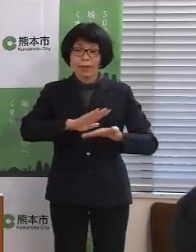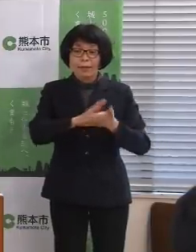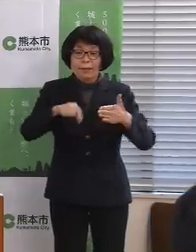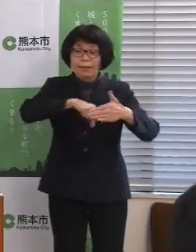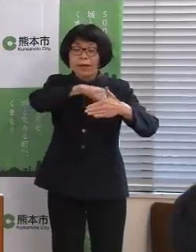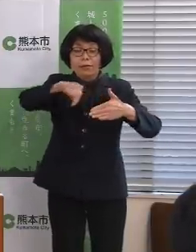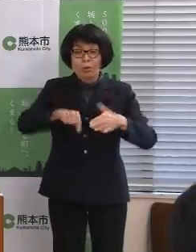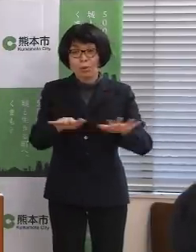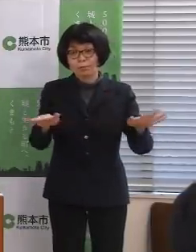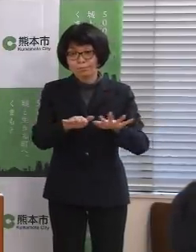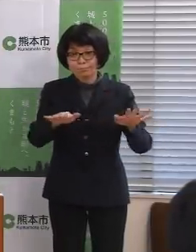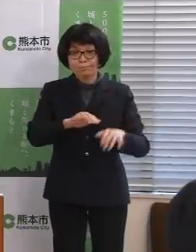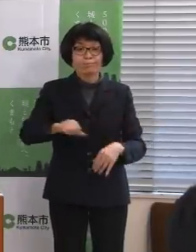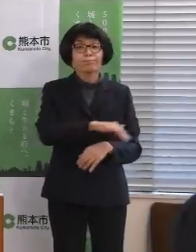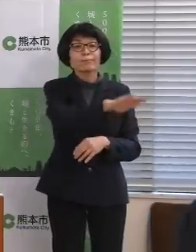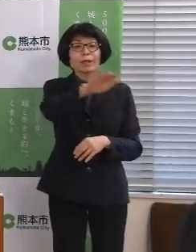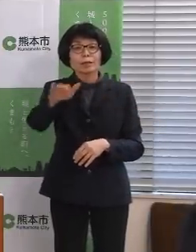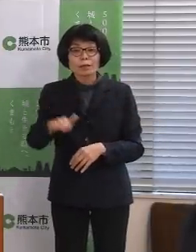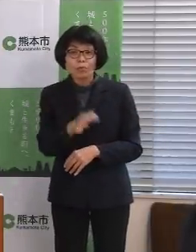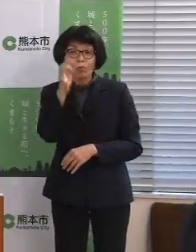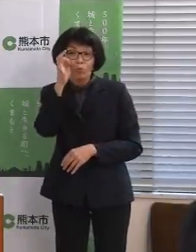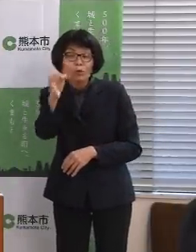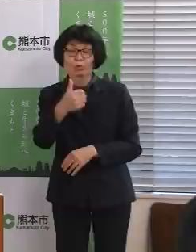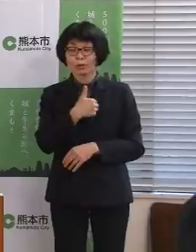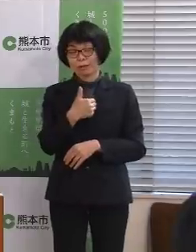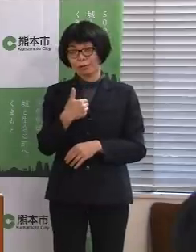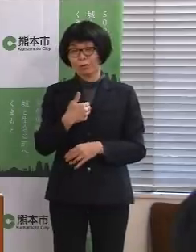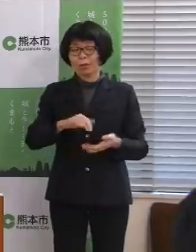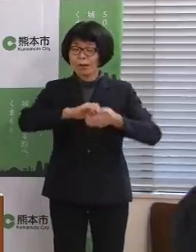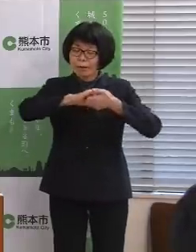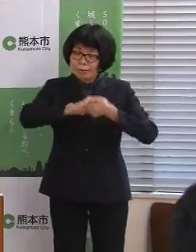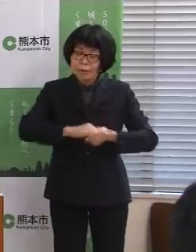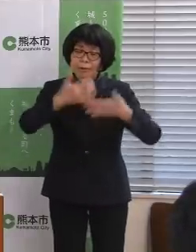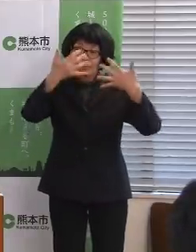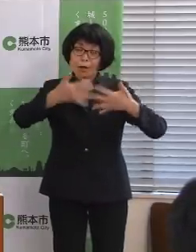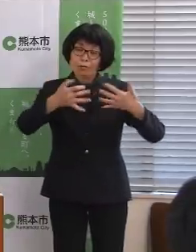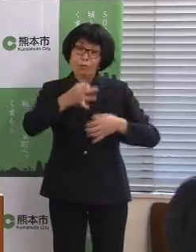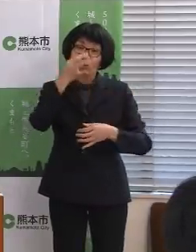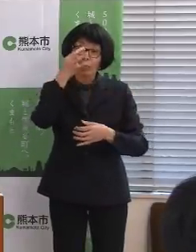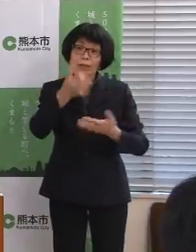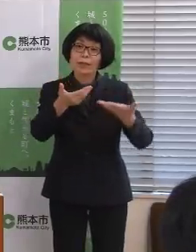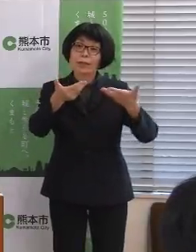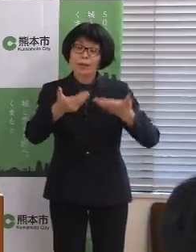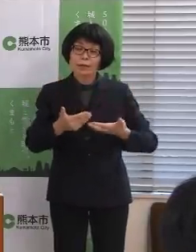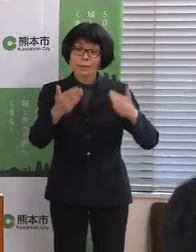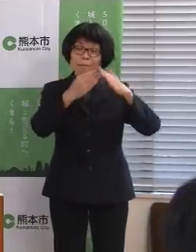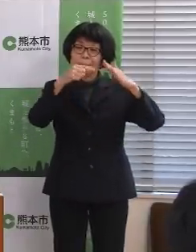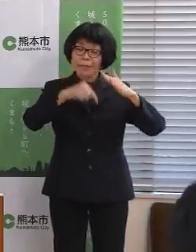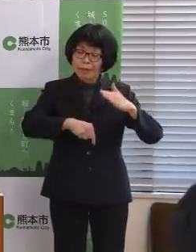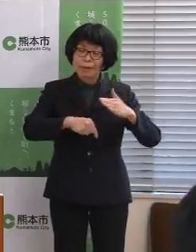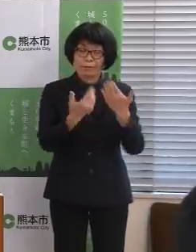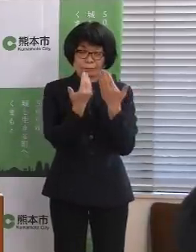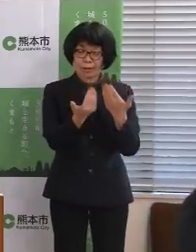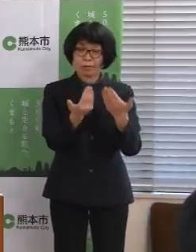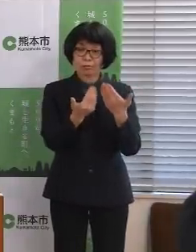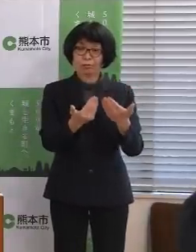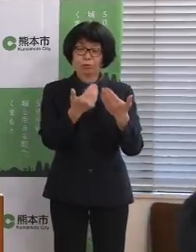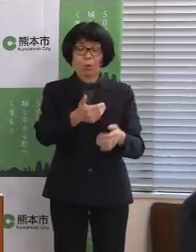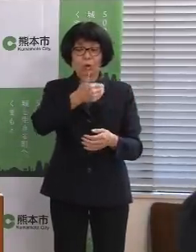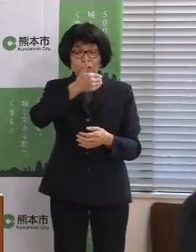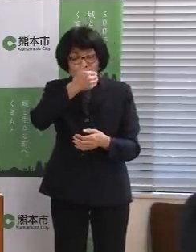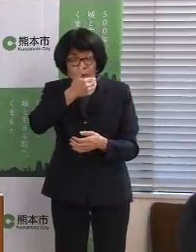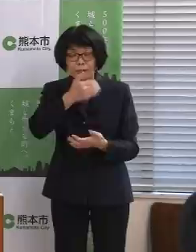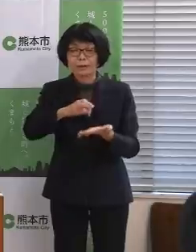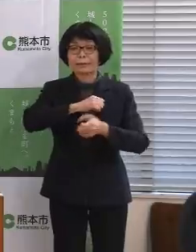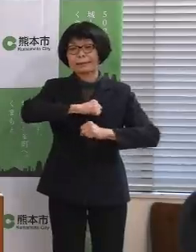にご覧をいただけますのでぜひ番組をご覧いただき家庭学習の充実に活用してい